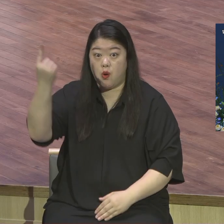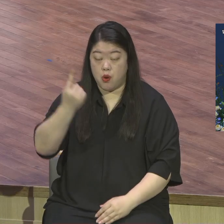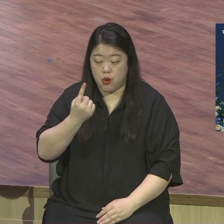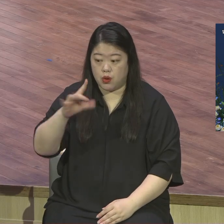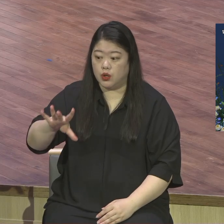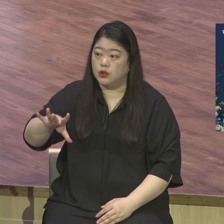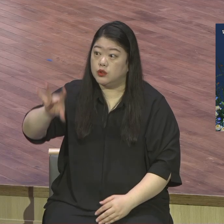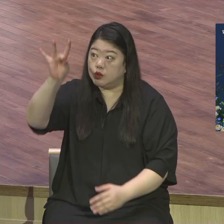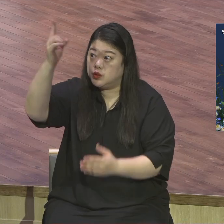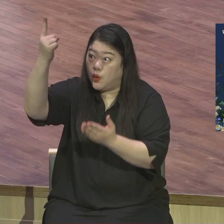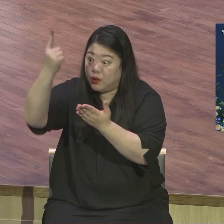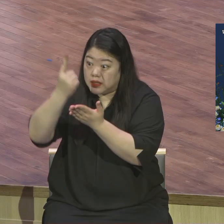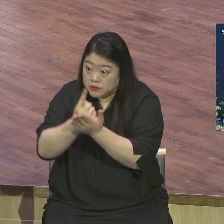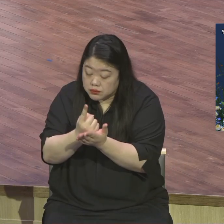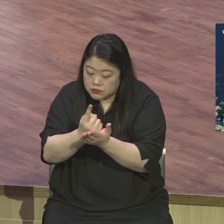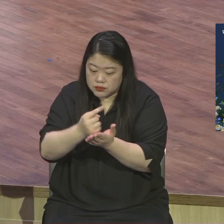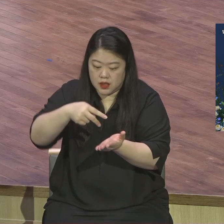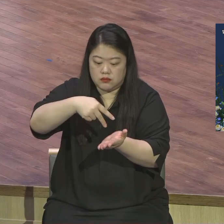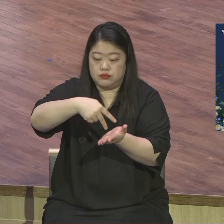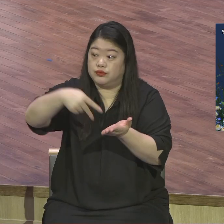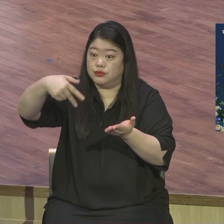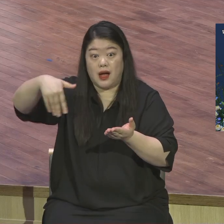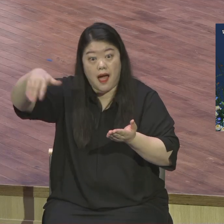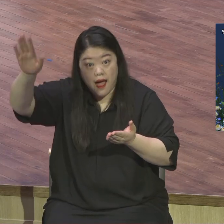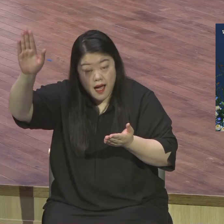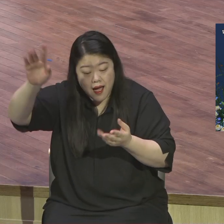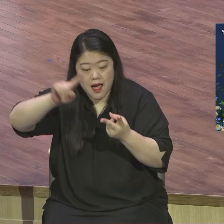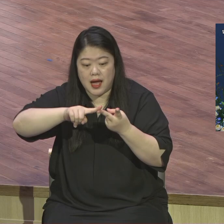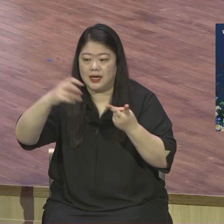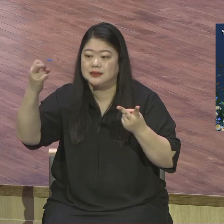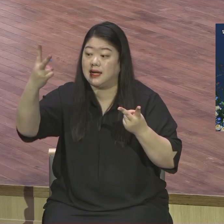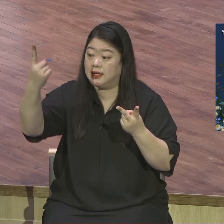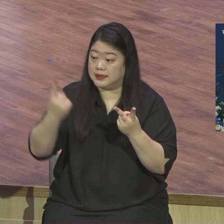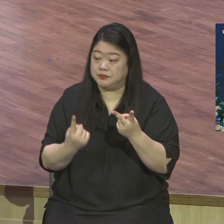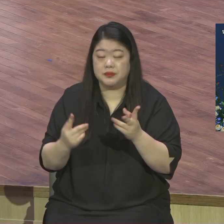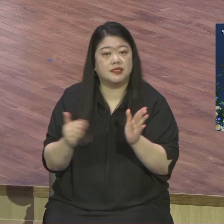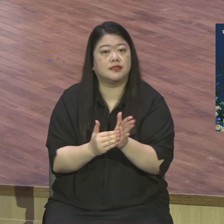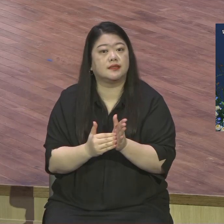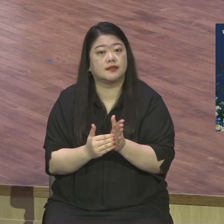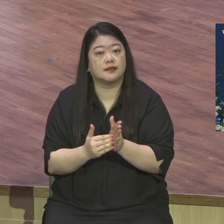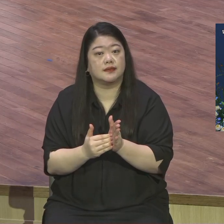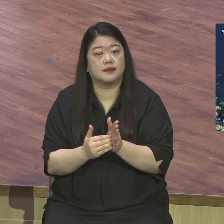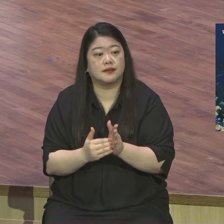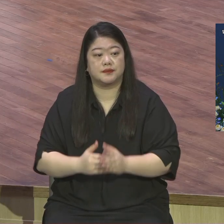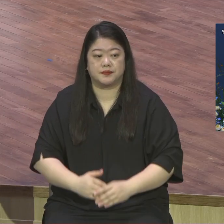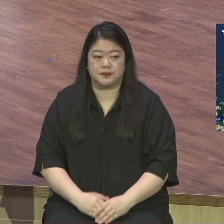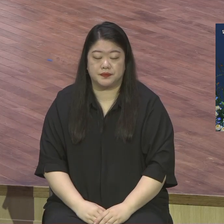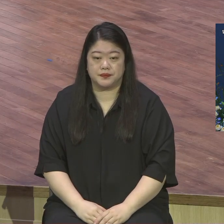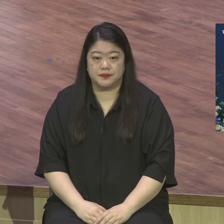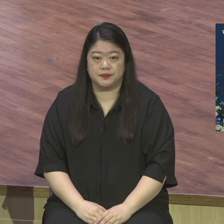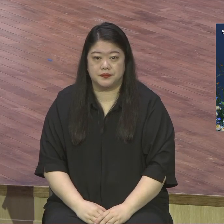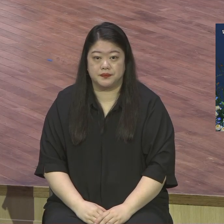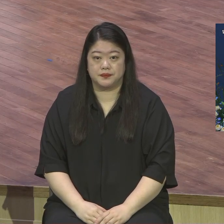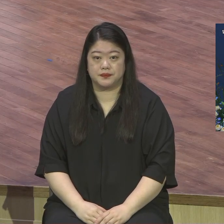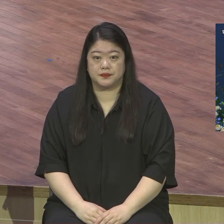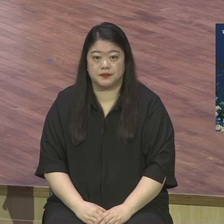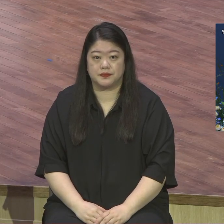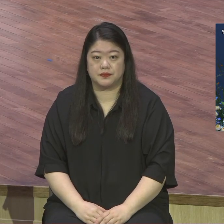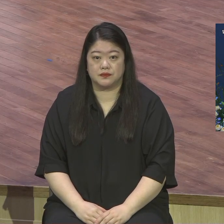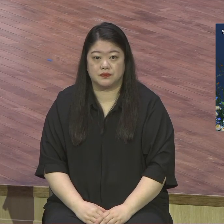말씀하고 있습니다. 끝이 있다는 얘기에요. 특별히 지금 우리가 살고 있는 시대를 가르쳐서